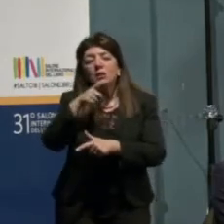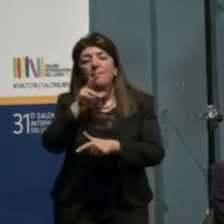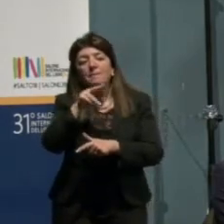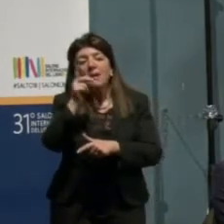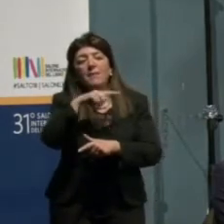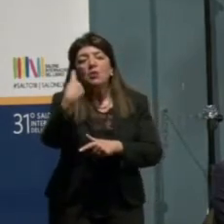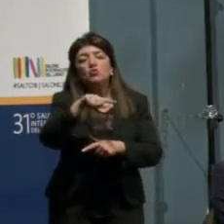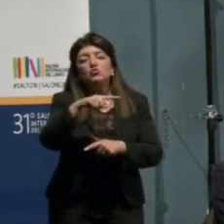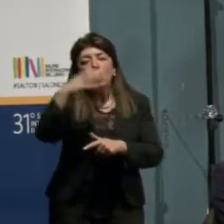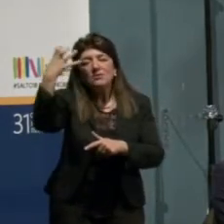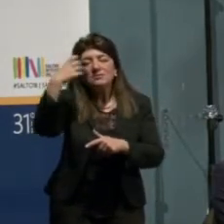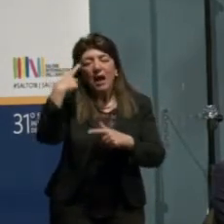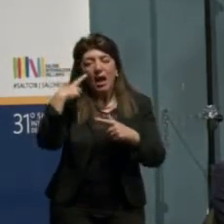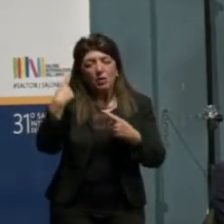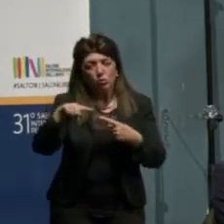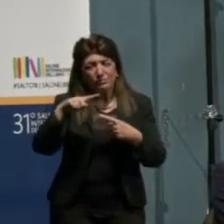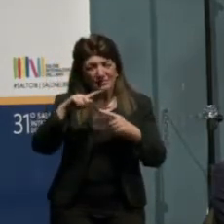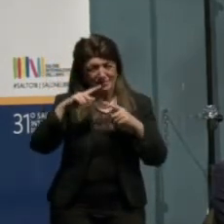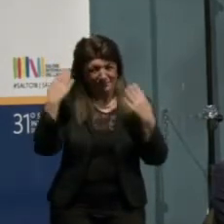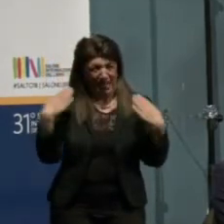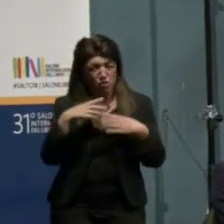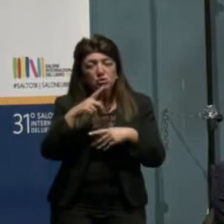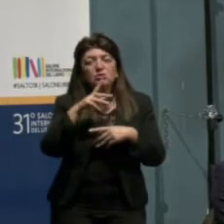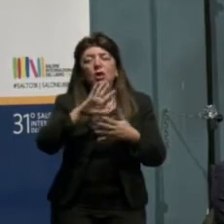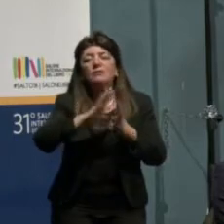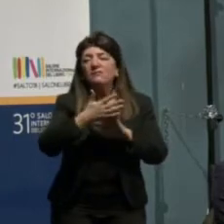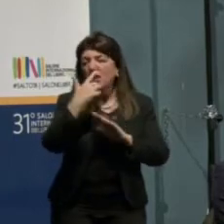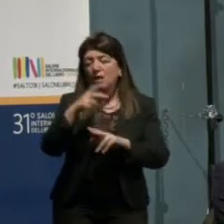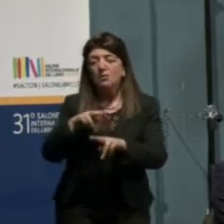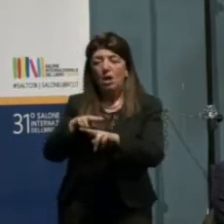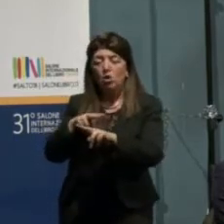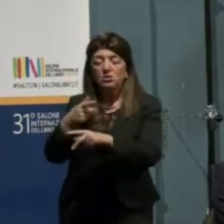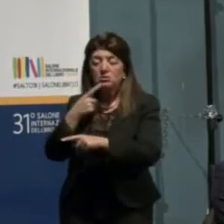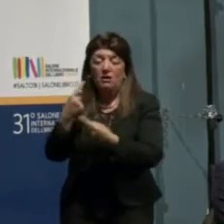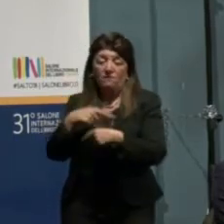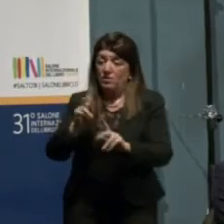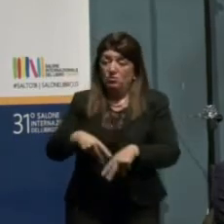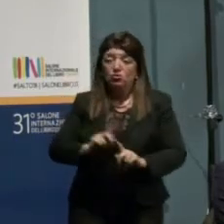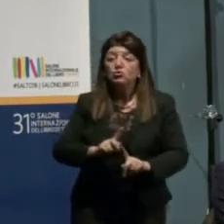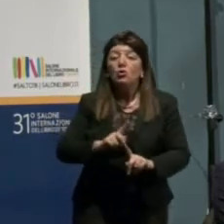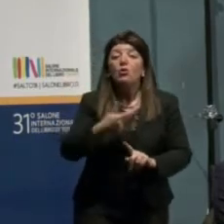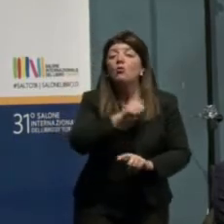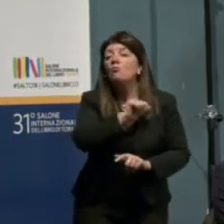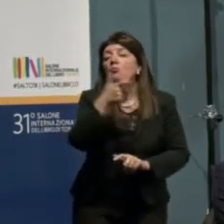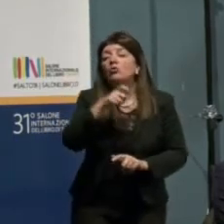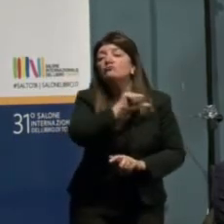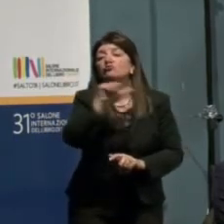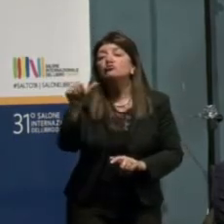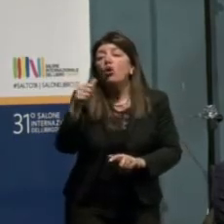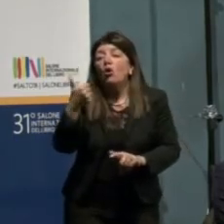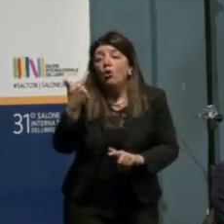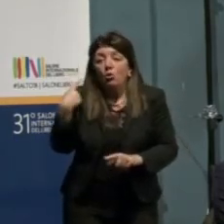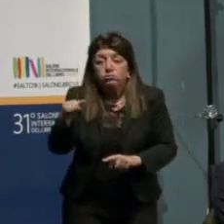terrorista e la sua colpa in realtà è quella di essere la moglie del presidente loft i del